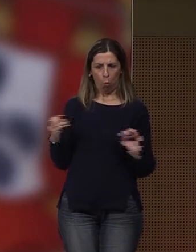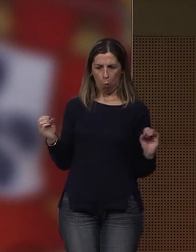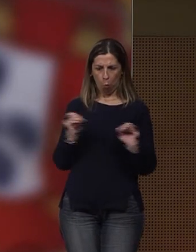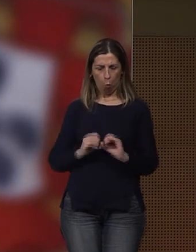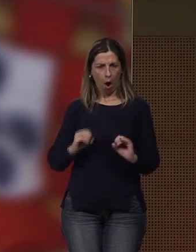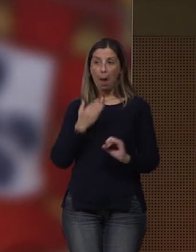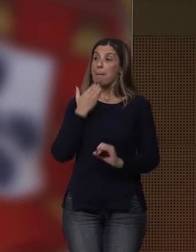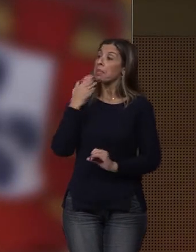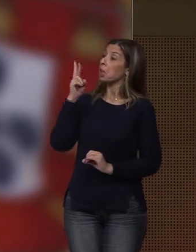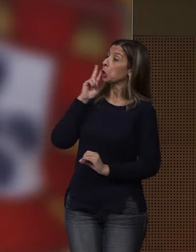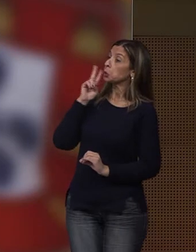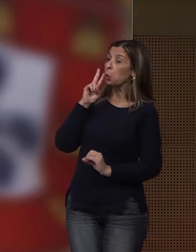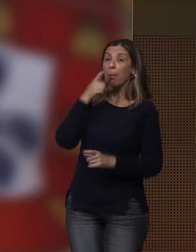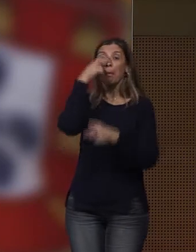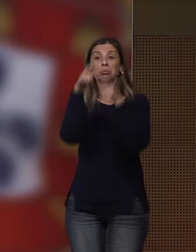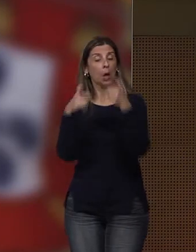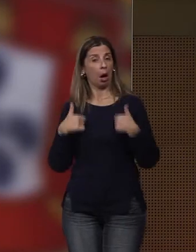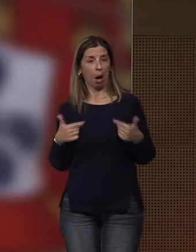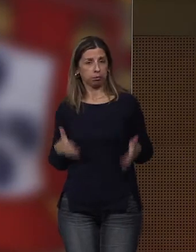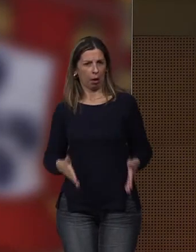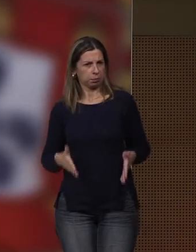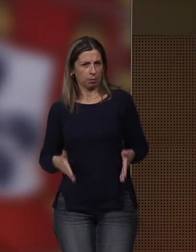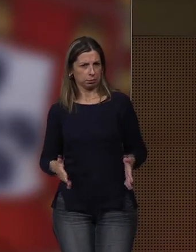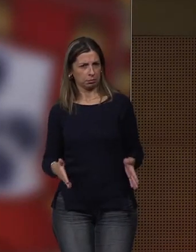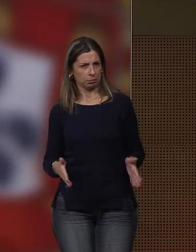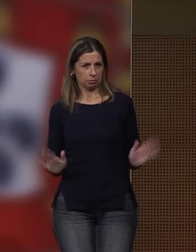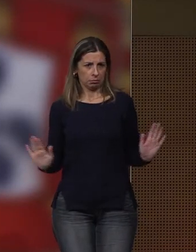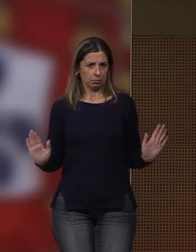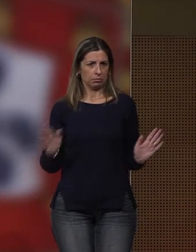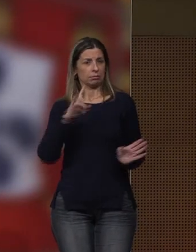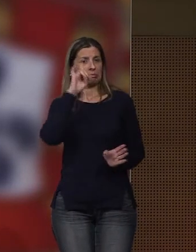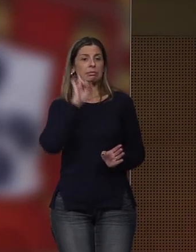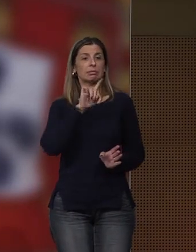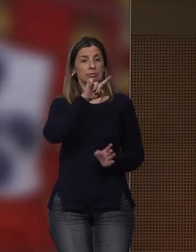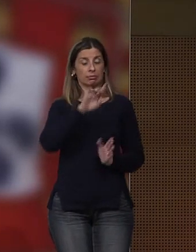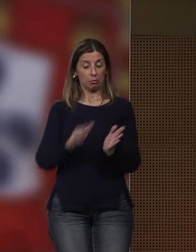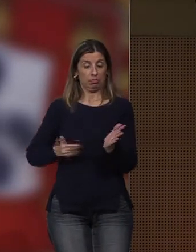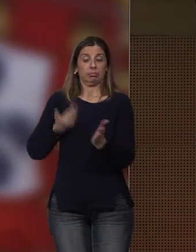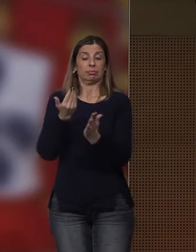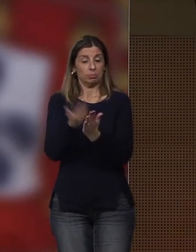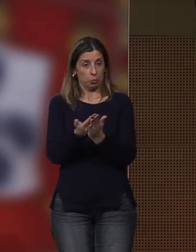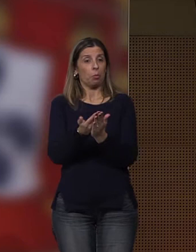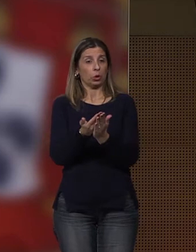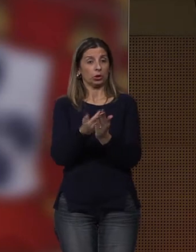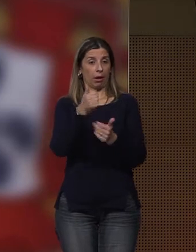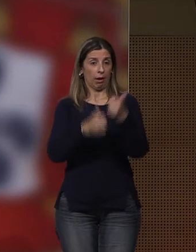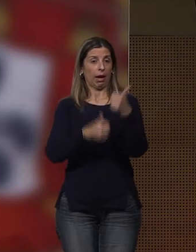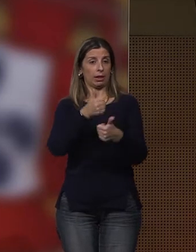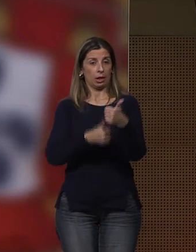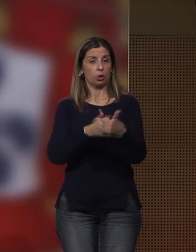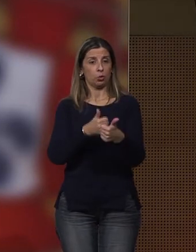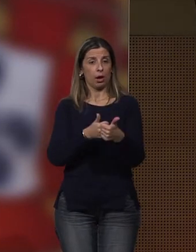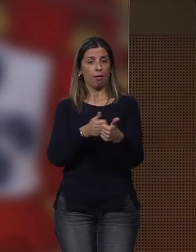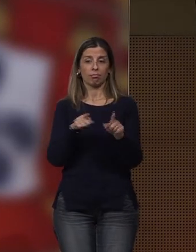e sem pedir licença a ninguém. A candidatura de Maria de Belém é a que oferece garantias de